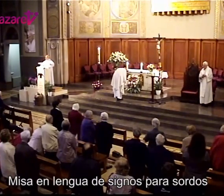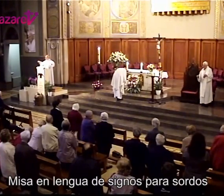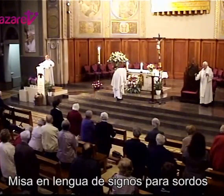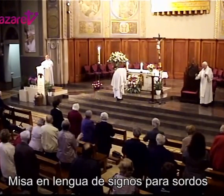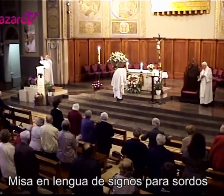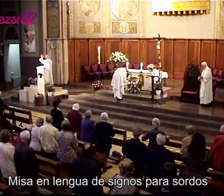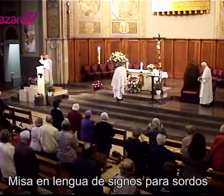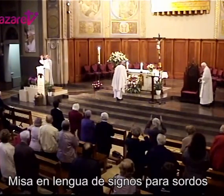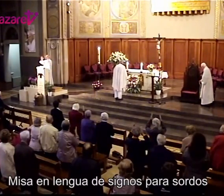aleluya,